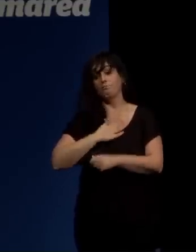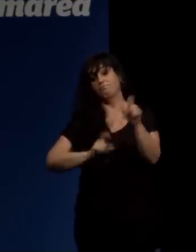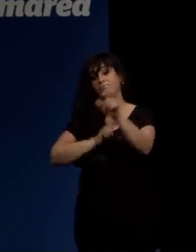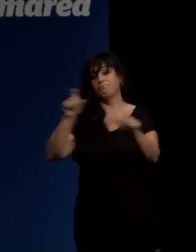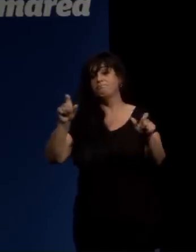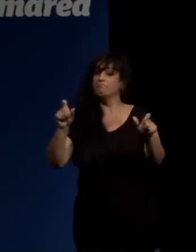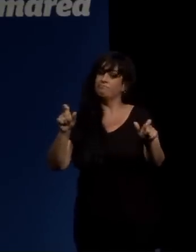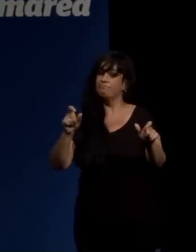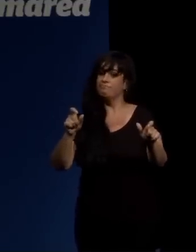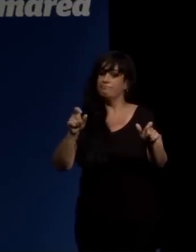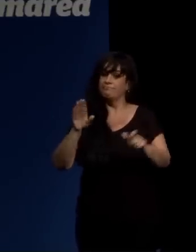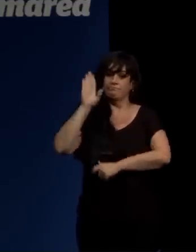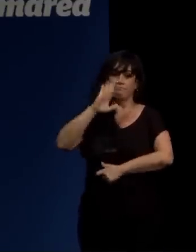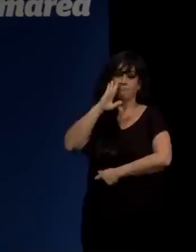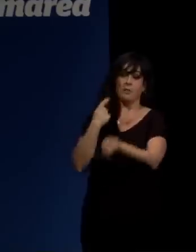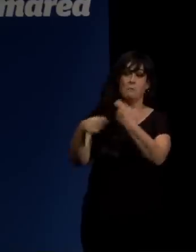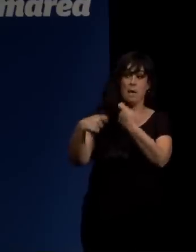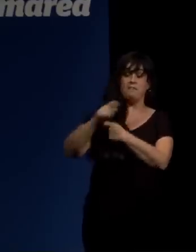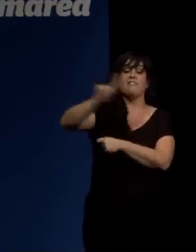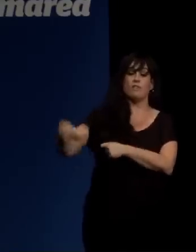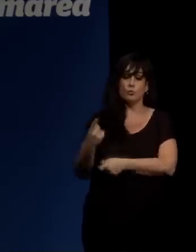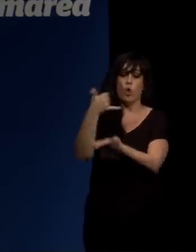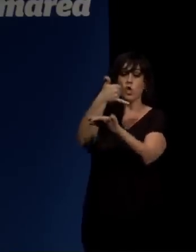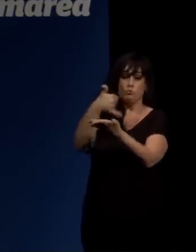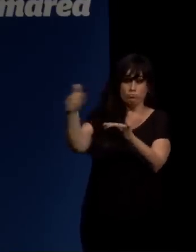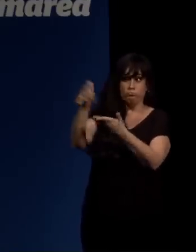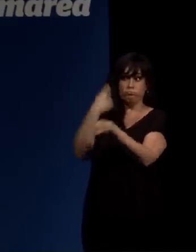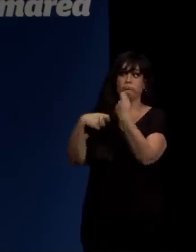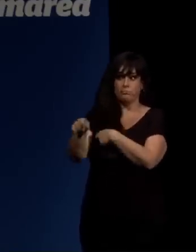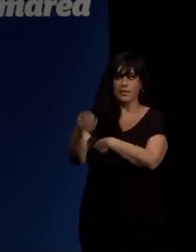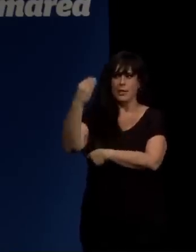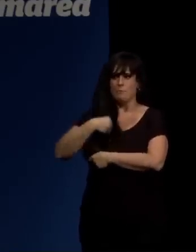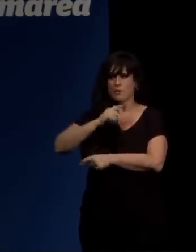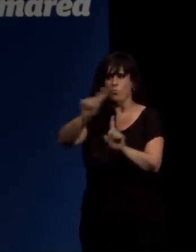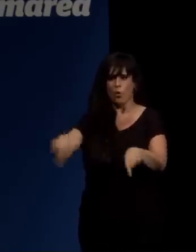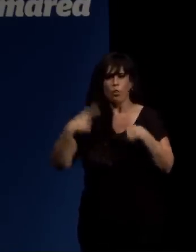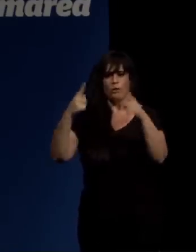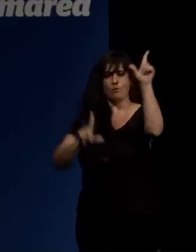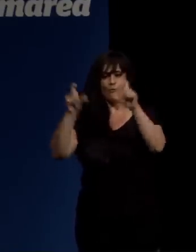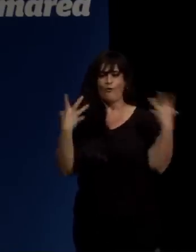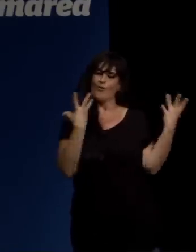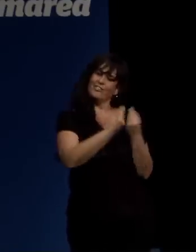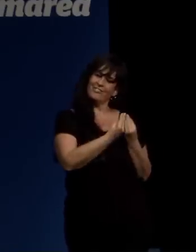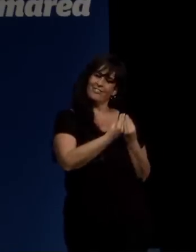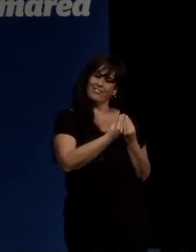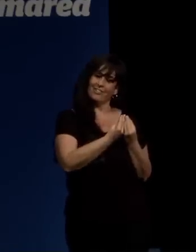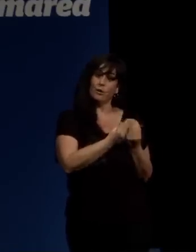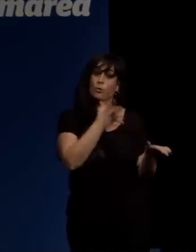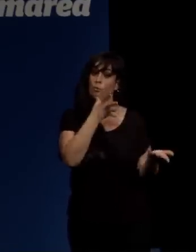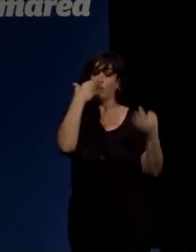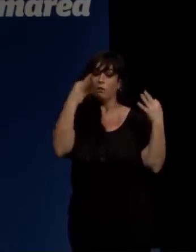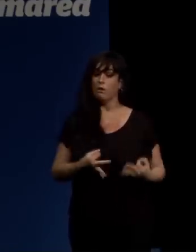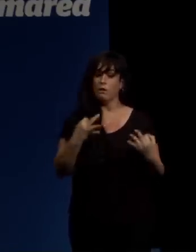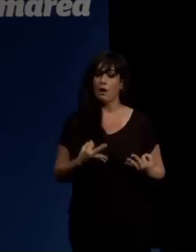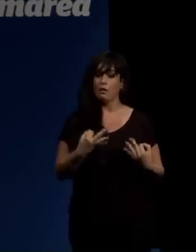contrabandistas, despois convertidos en narcotraficantes. Eses que se fotografiaban con Núñez, porque en realidade as